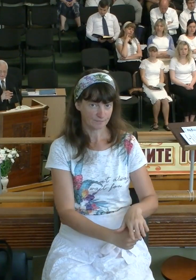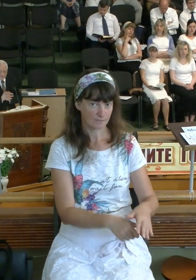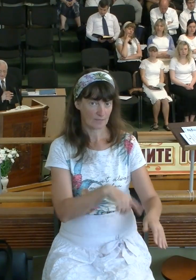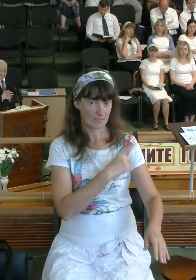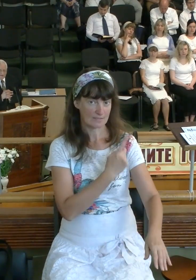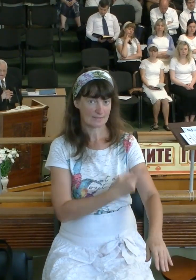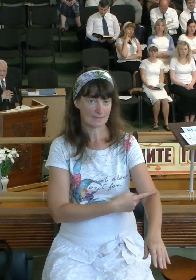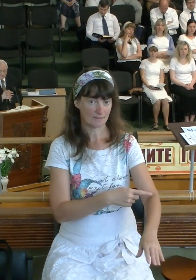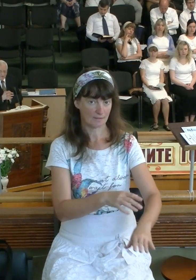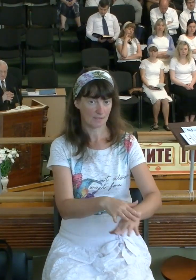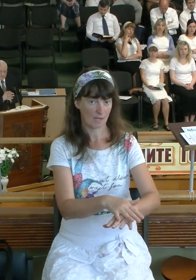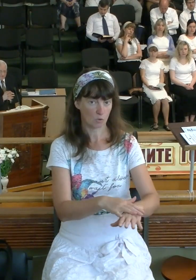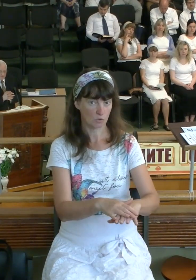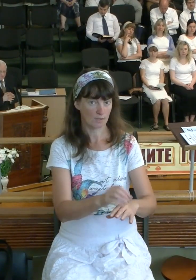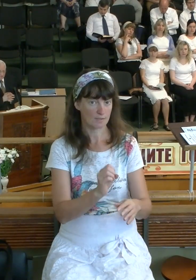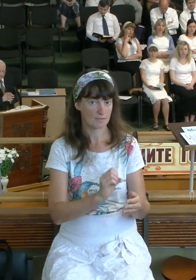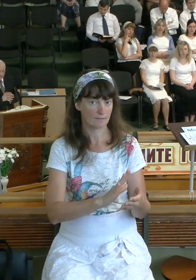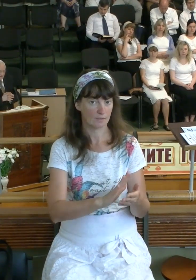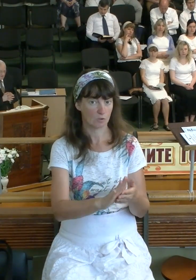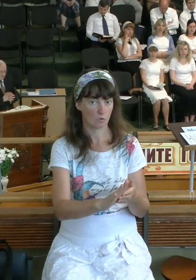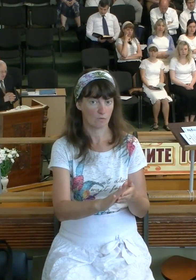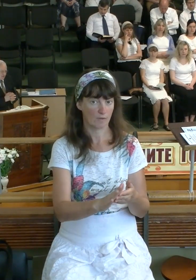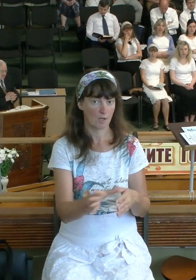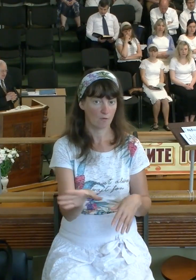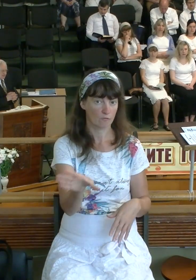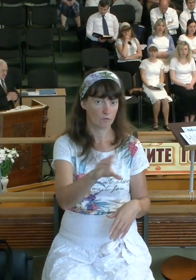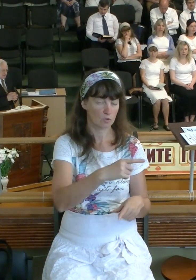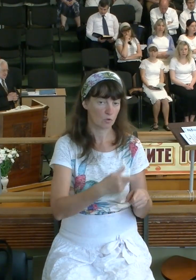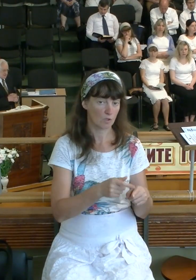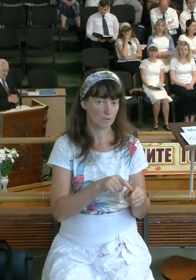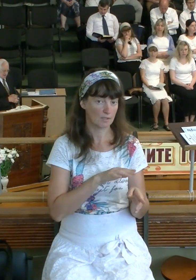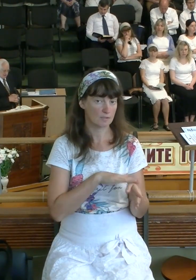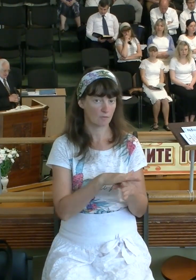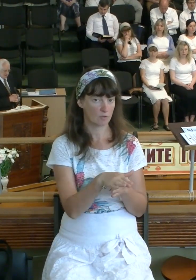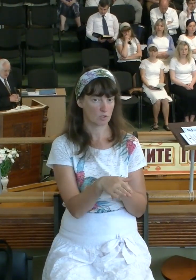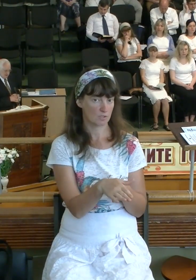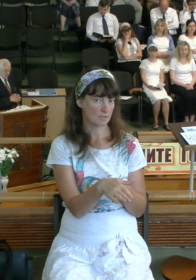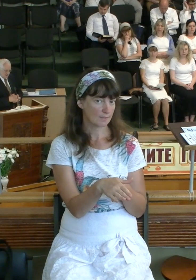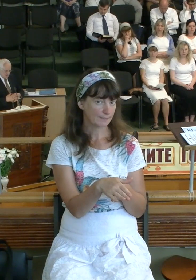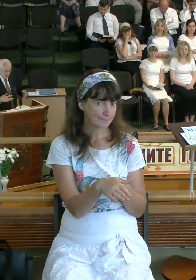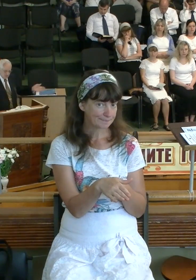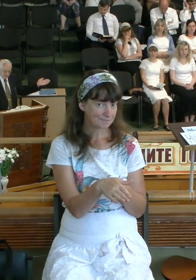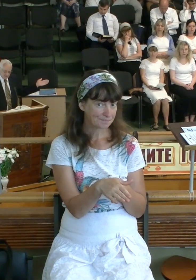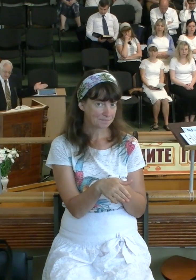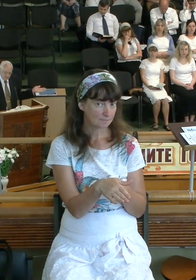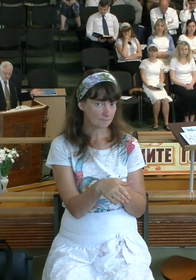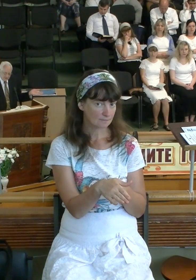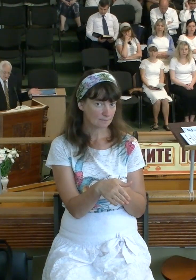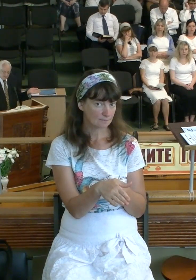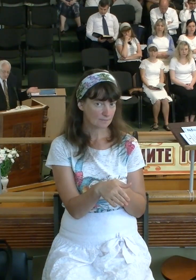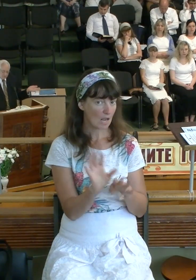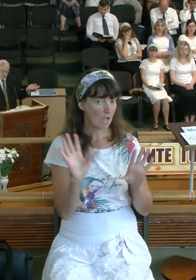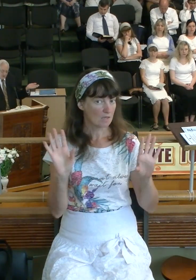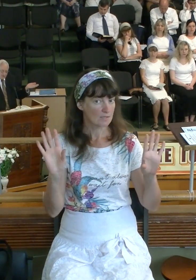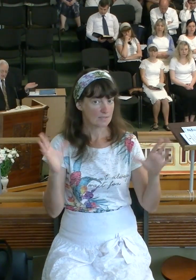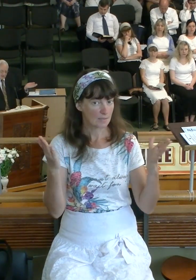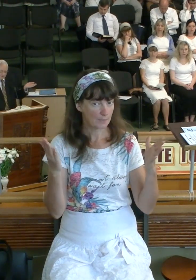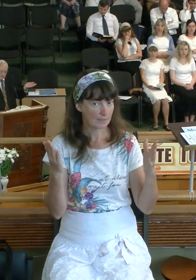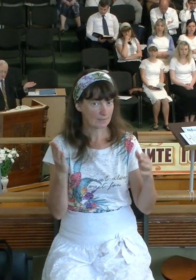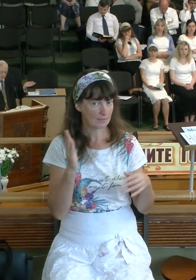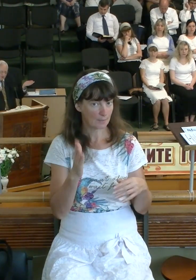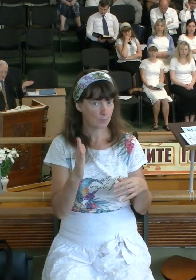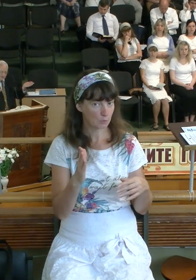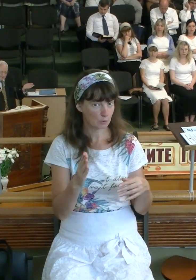низложении силы народа святого, все это совершится. То есть события будут